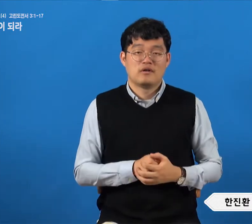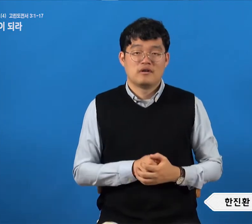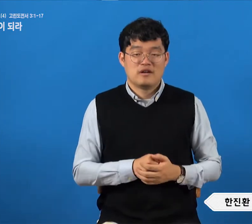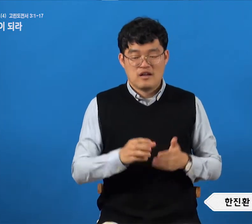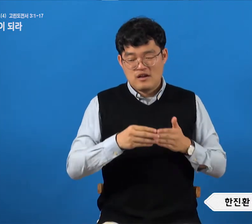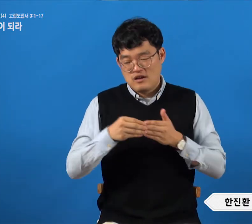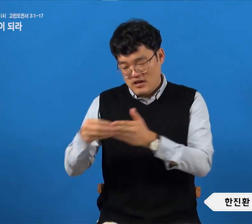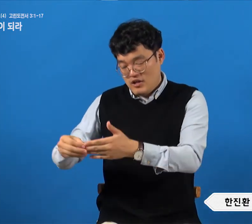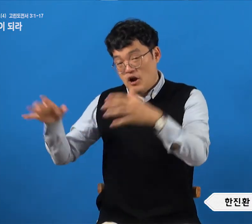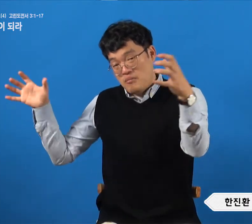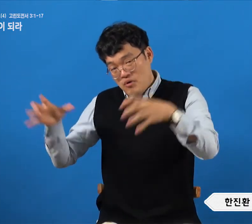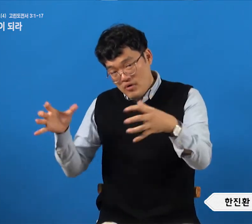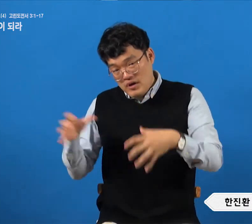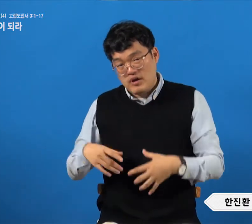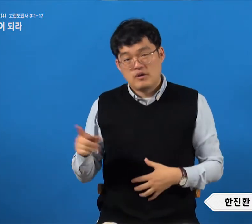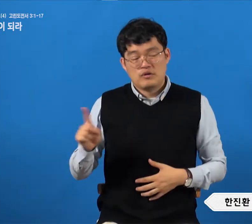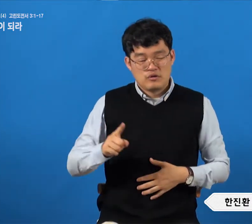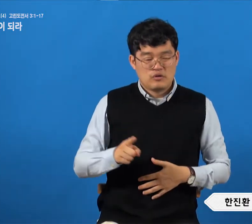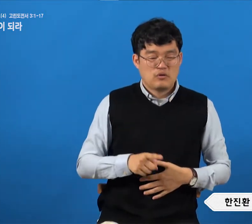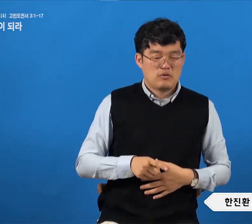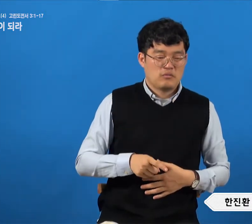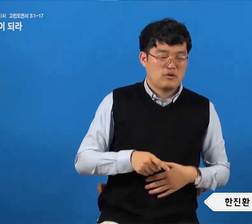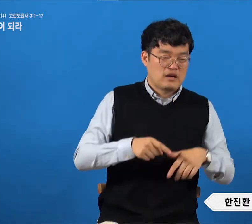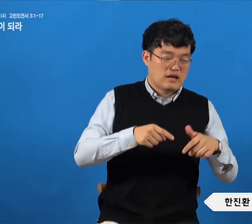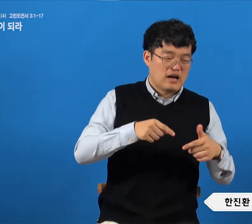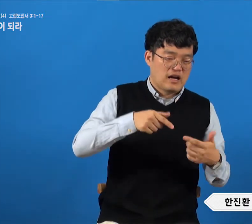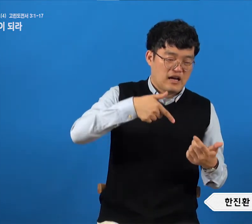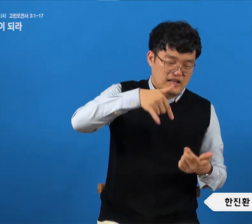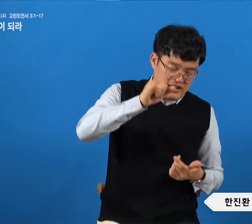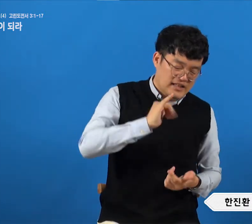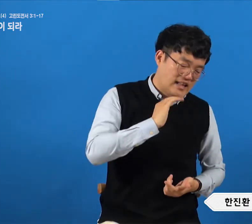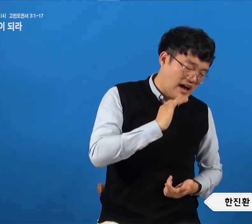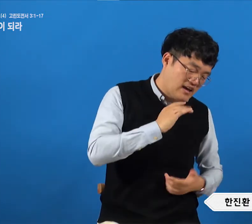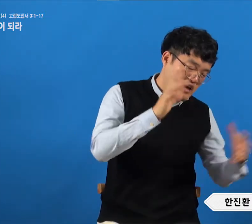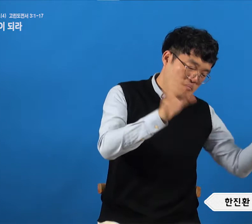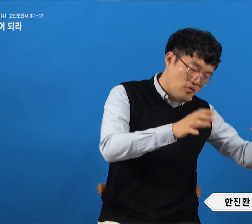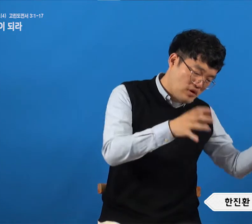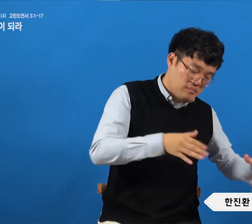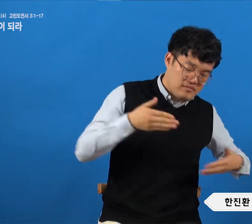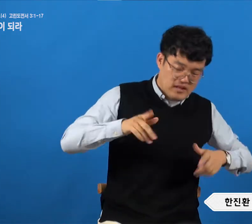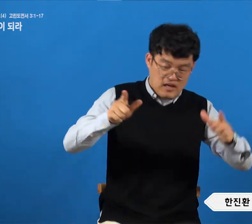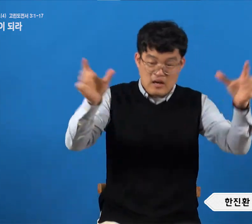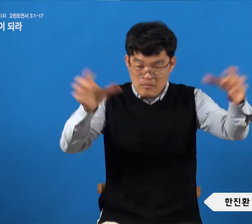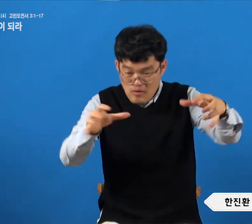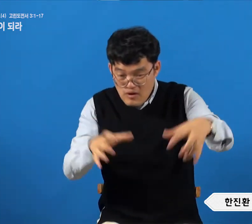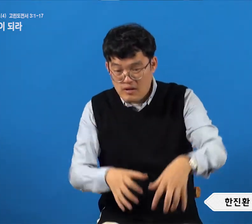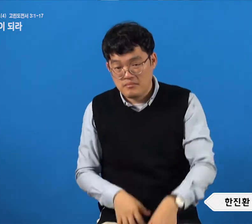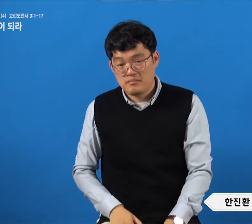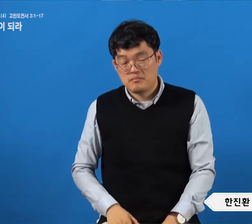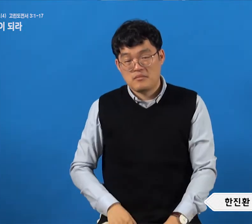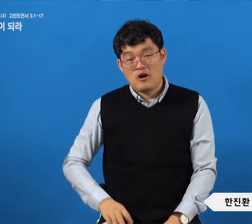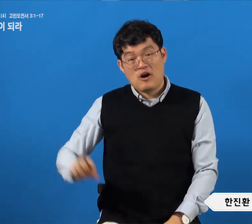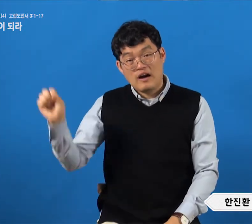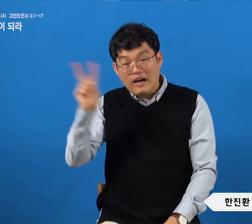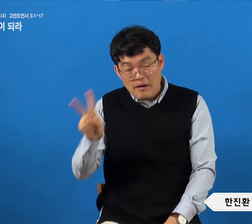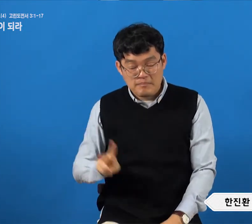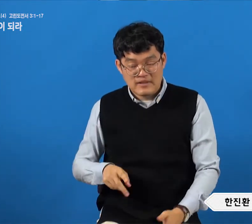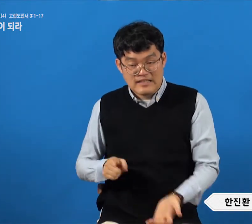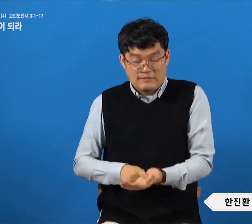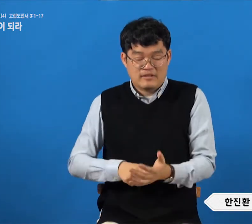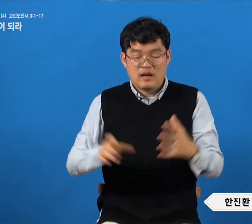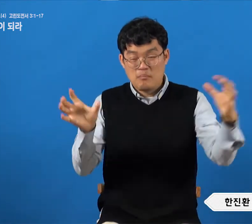무슨 리더 모임, 또 기수별 모임, 학교별 모임, 생일 모임, 번개팅 모임도 엄청